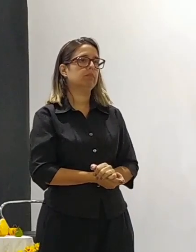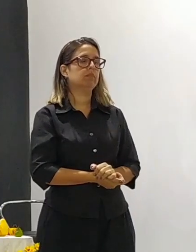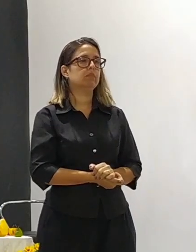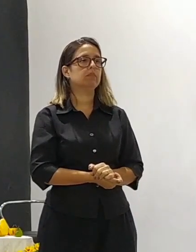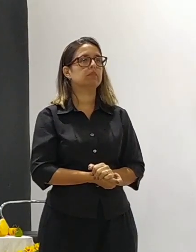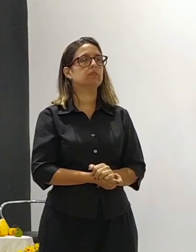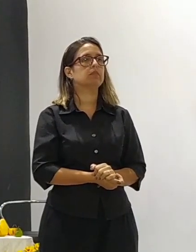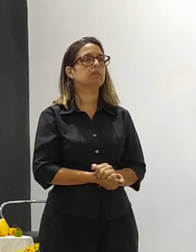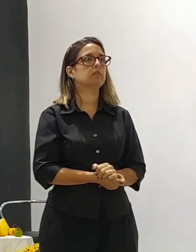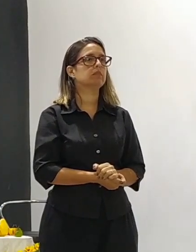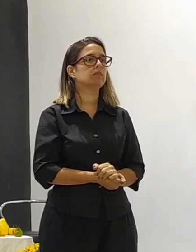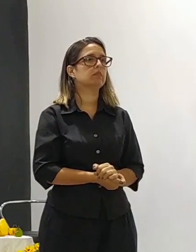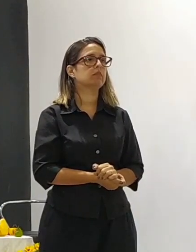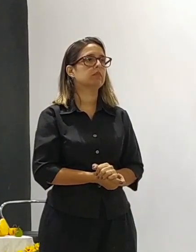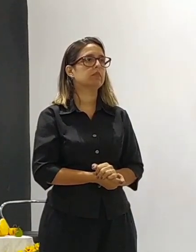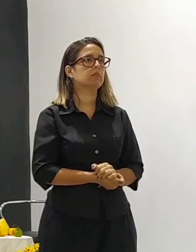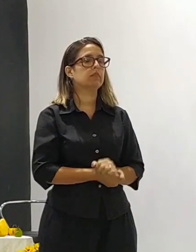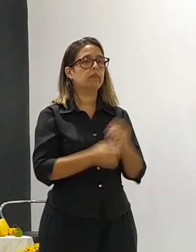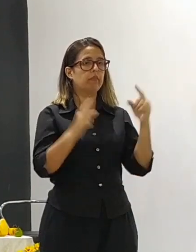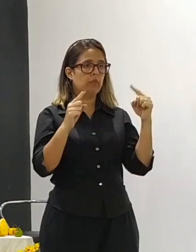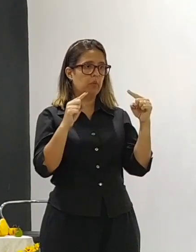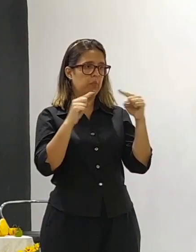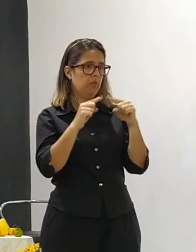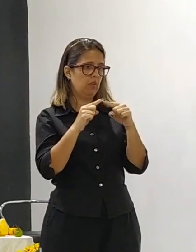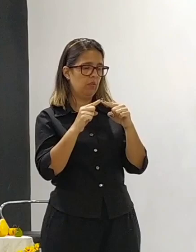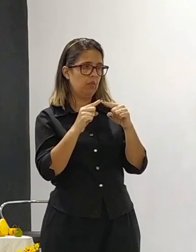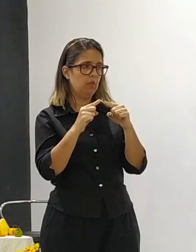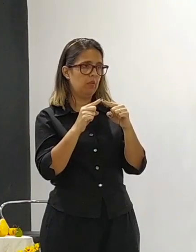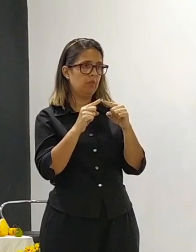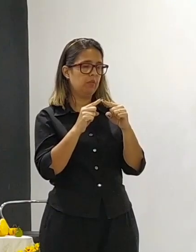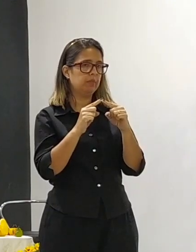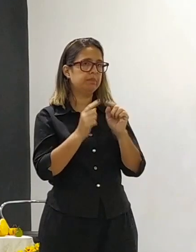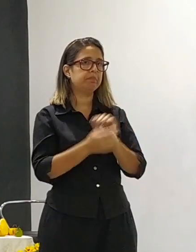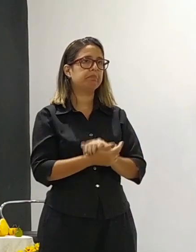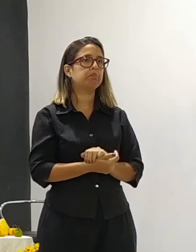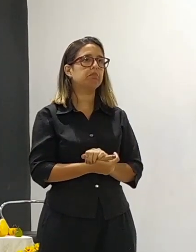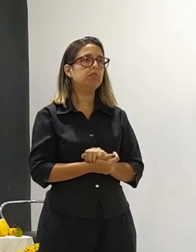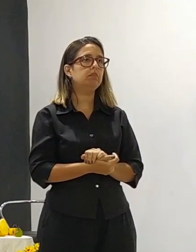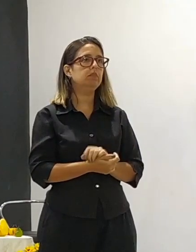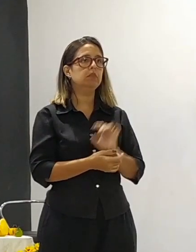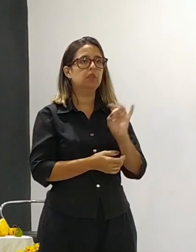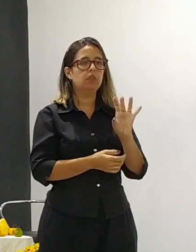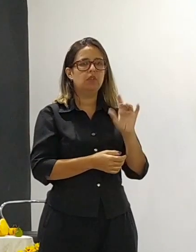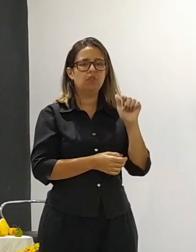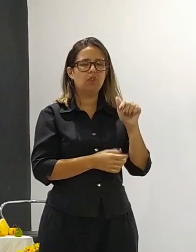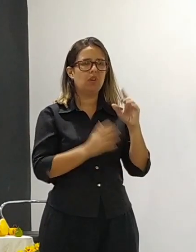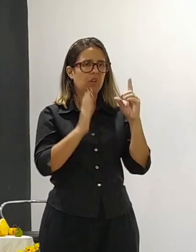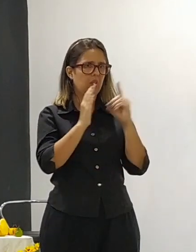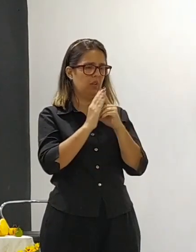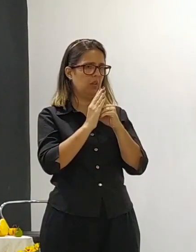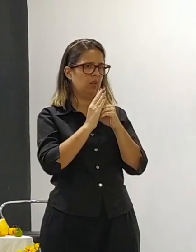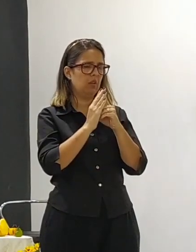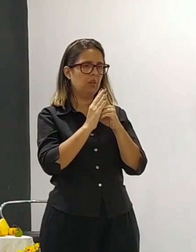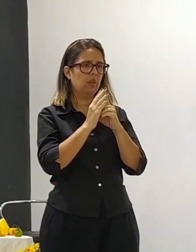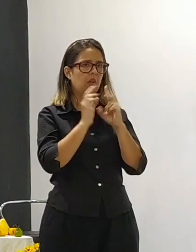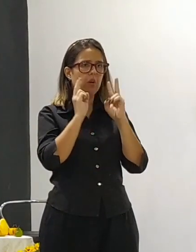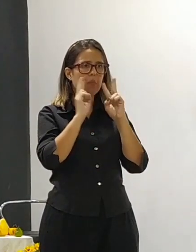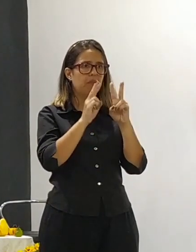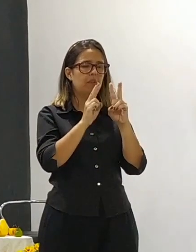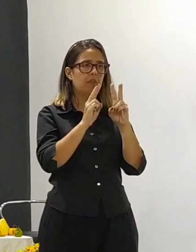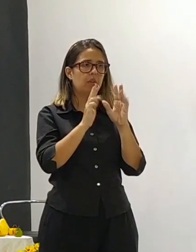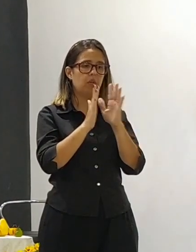Então, irmãos, essa visão não é uma visão só aqui do Ministério da Crescendo em Família, é uma visão